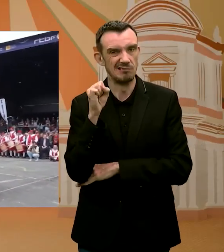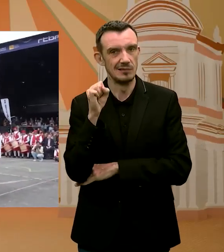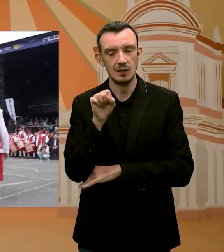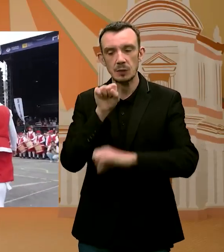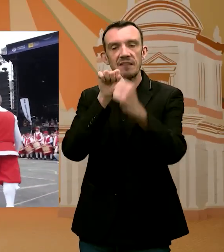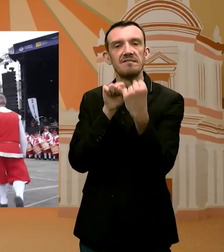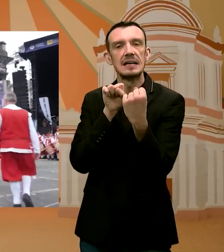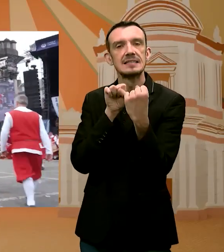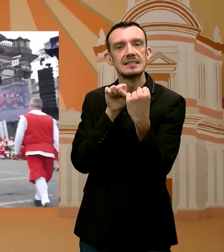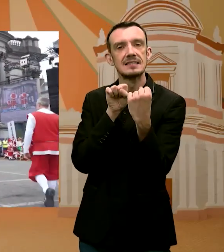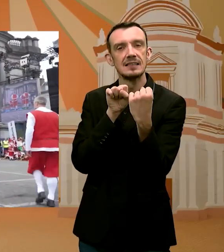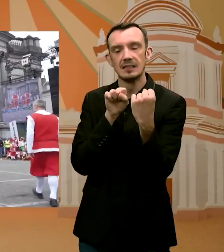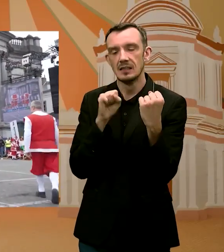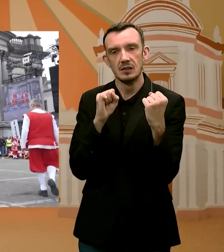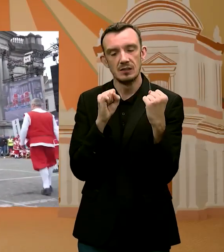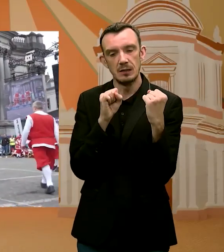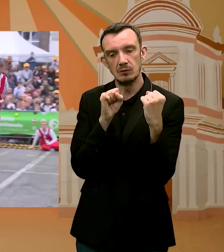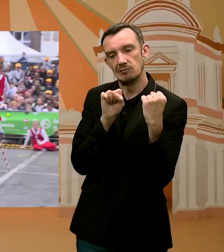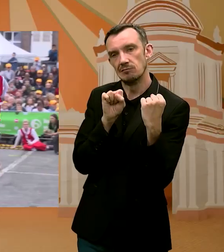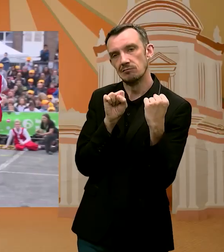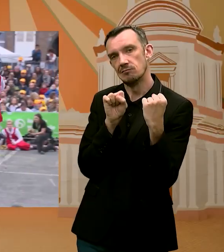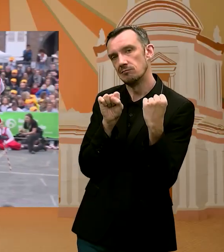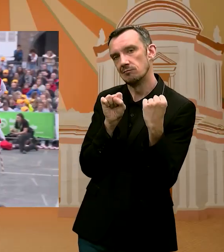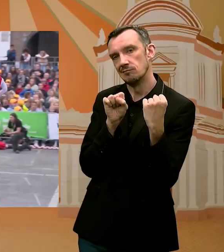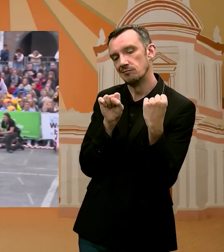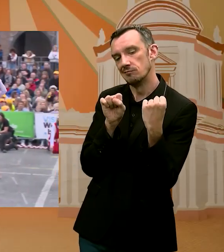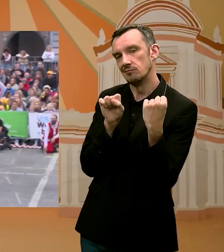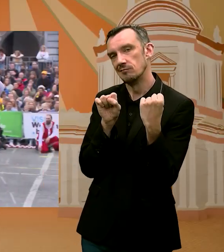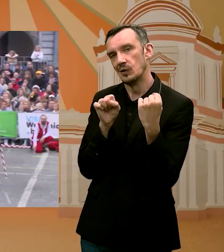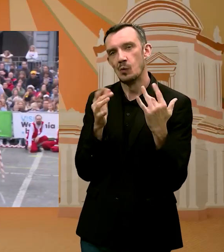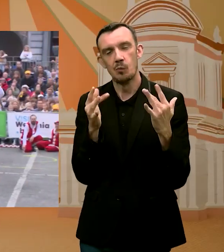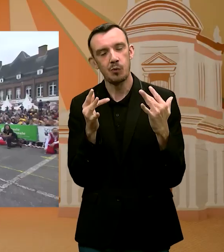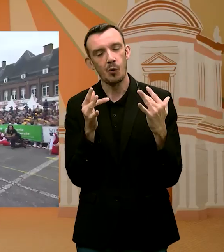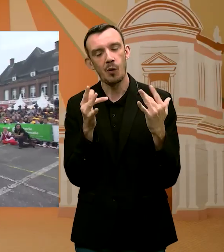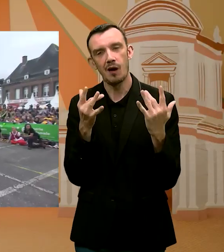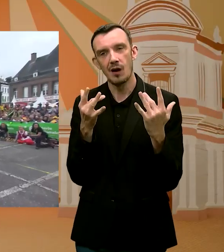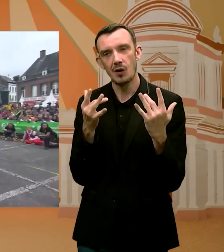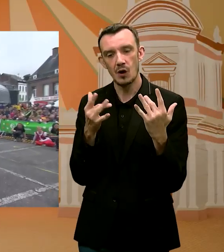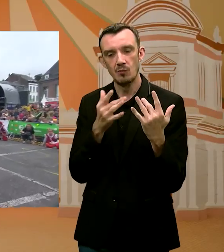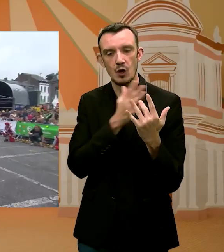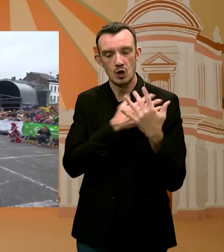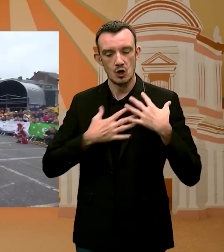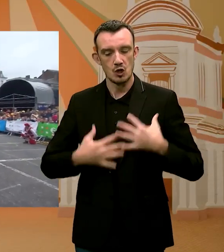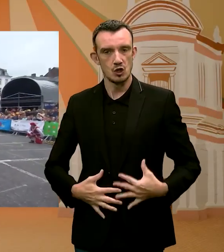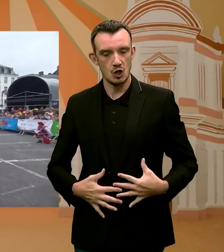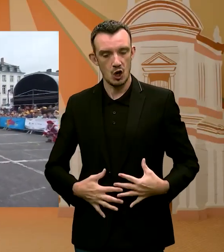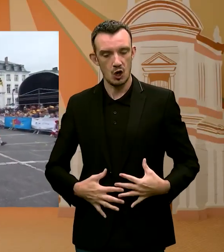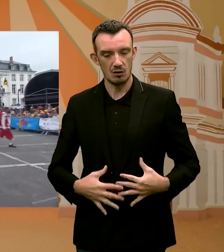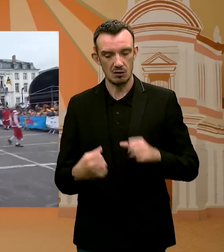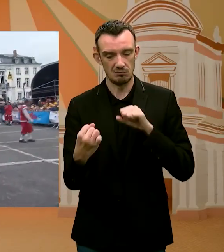une infériorité numérique, on va se mettre 3/4 face pour essayer d'avoir le moins possible de corps exposés au combat. Et c'est là